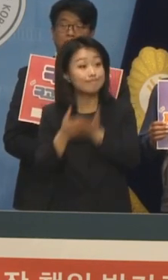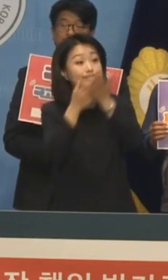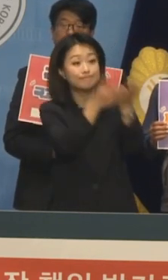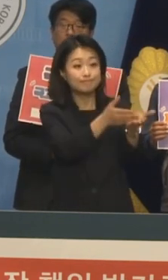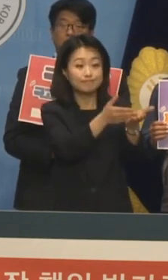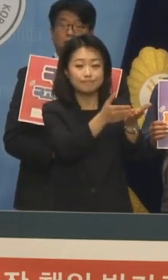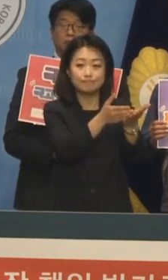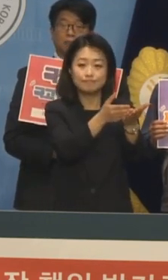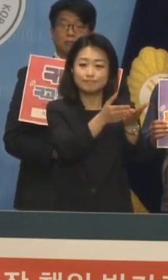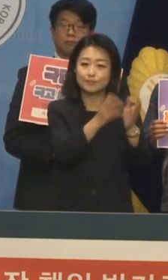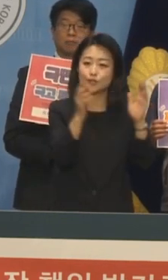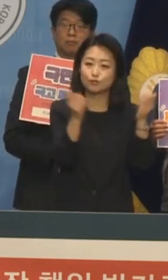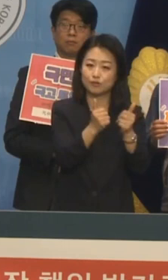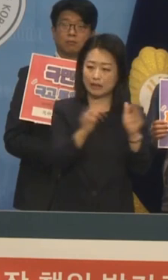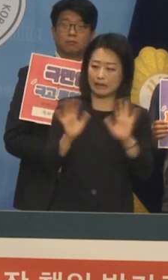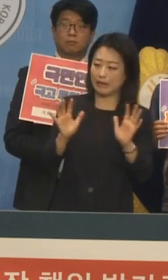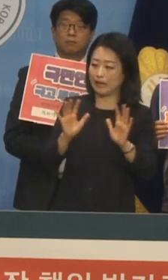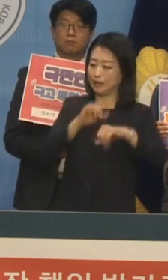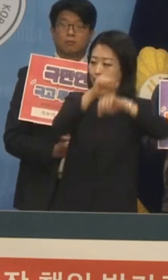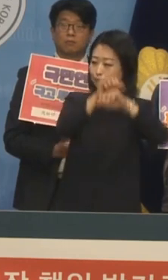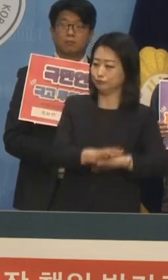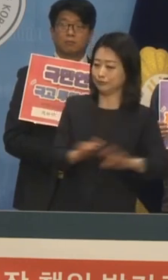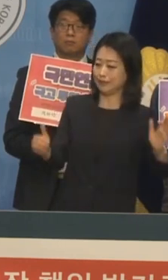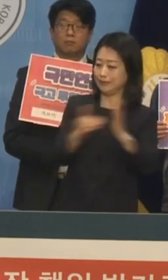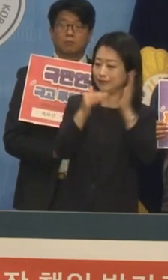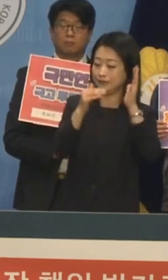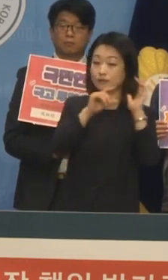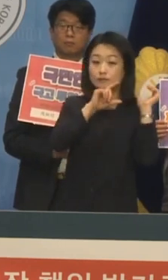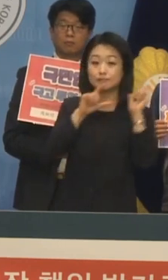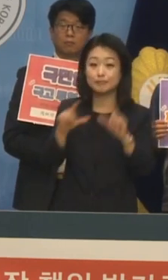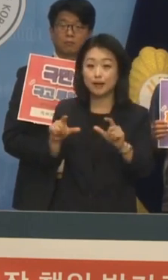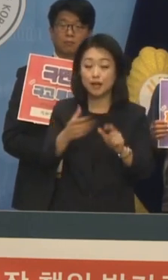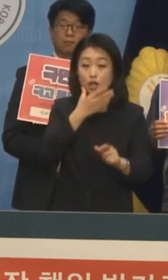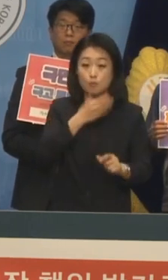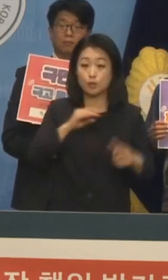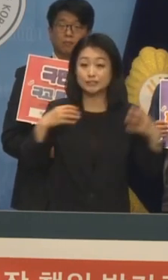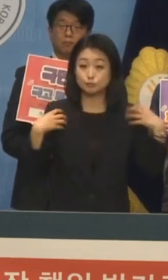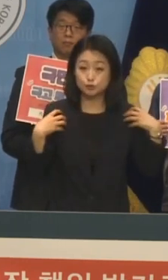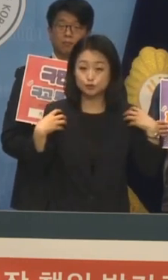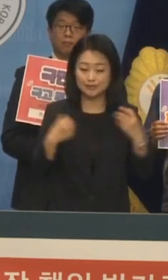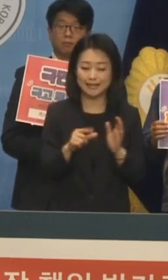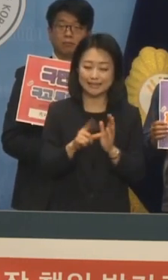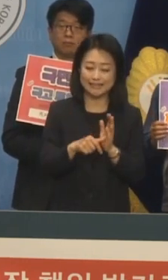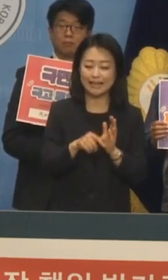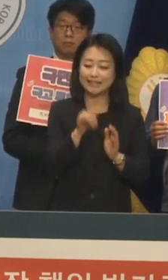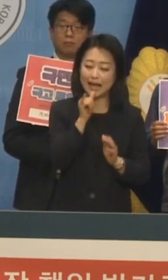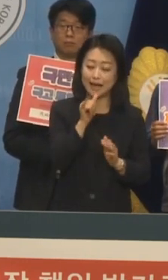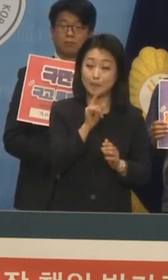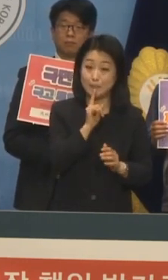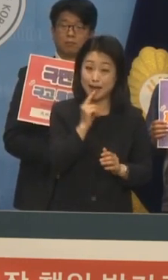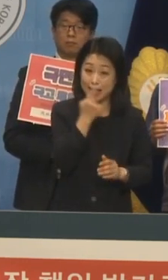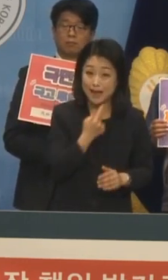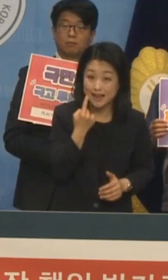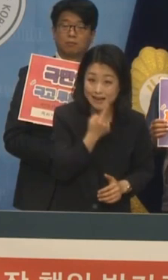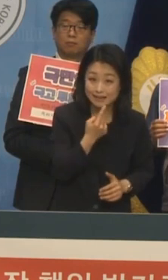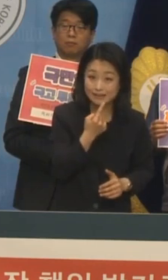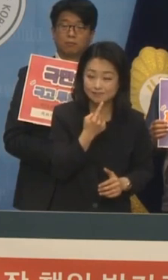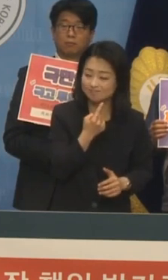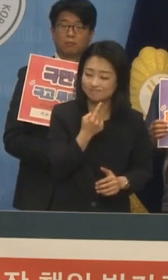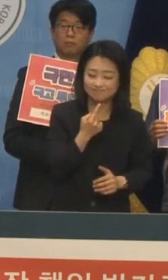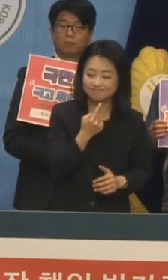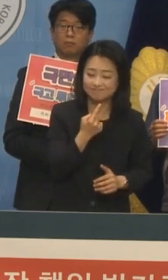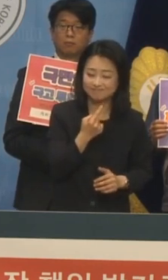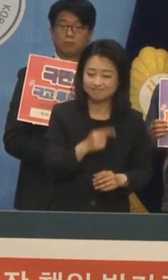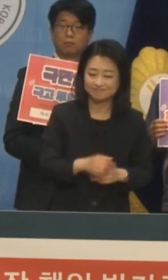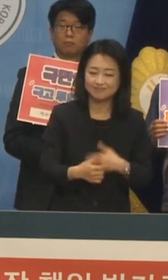그릇이 아니라는 것을 확인했습니다. 보건복지부는 급하게 아직 시간이 조금 남아있다고 했지만 사실상 쉽지